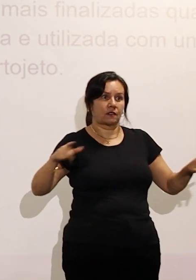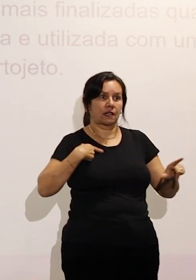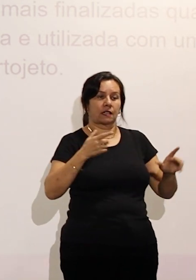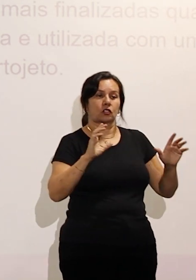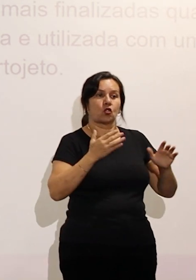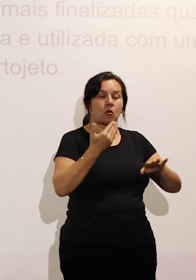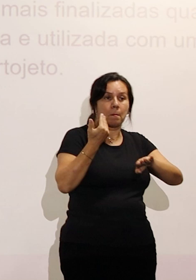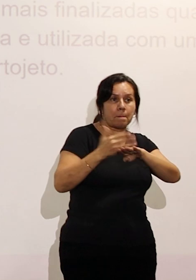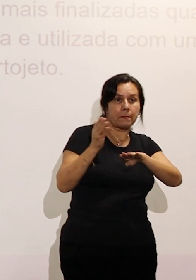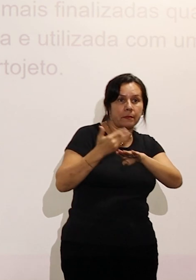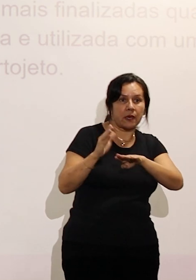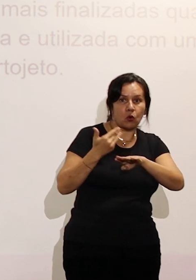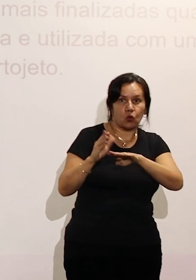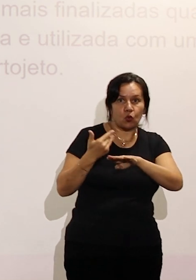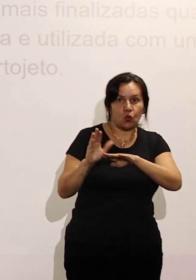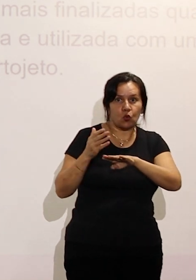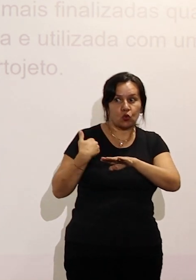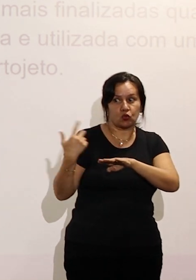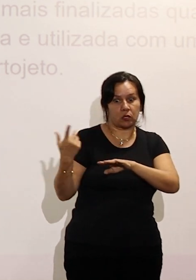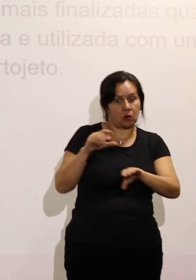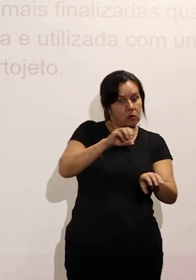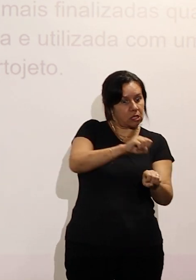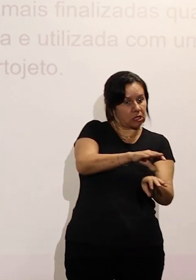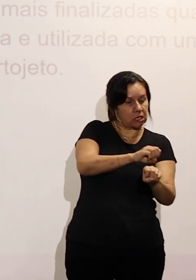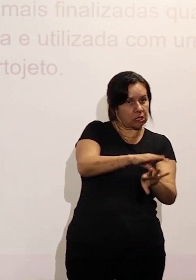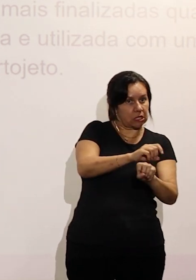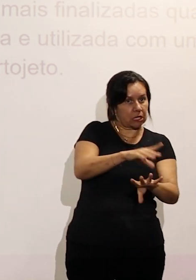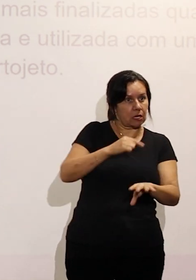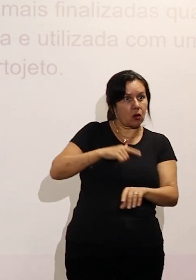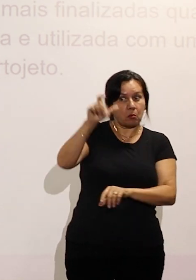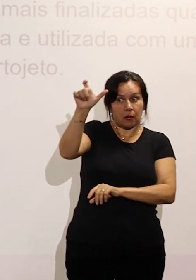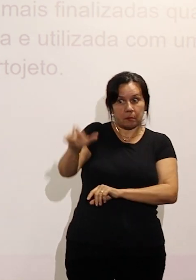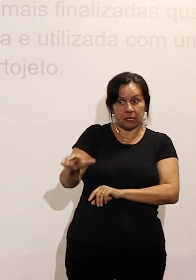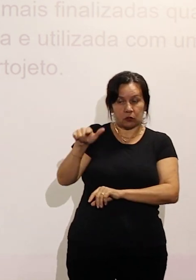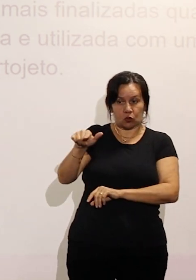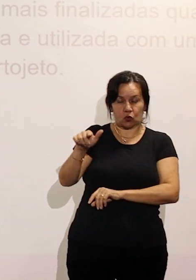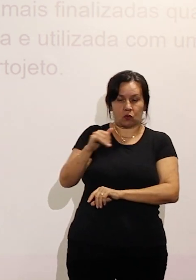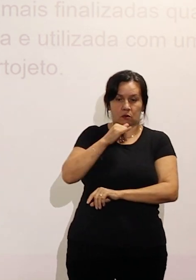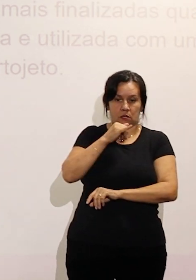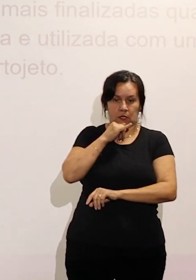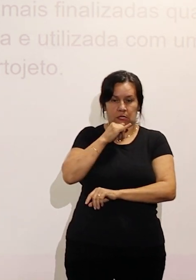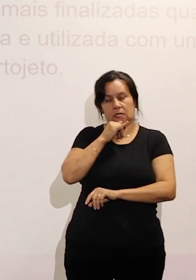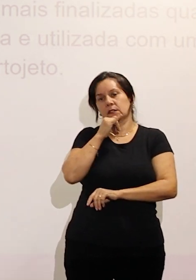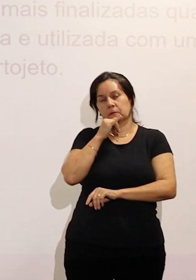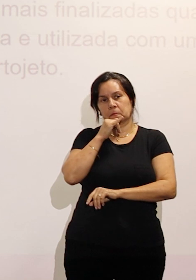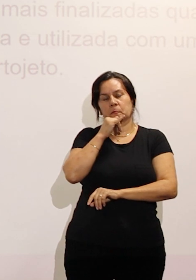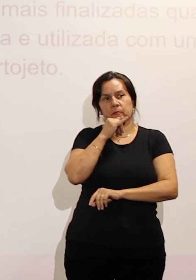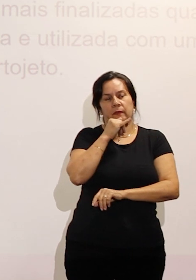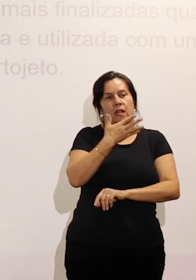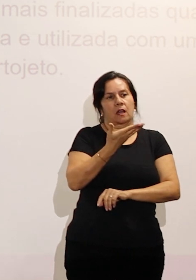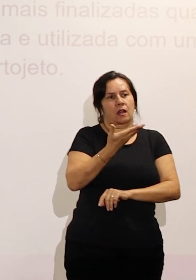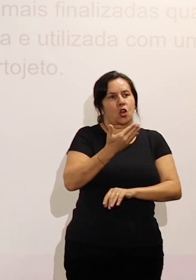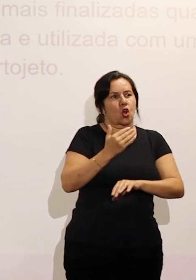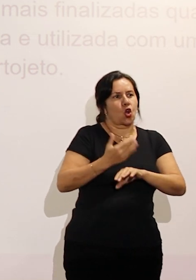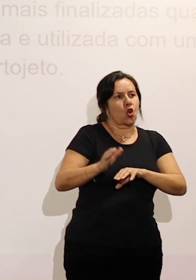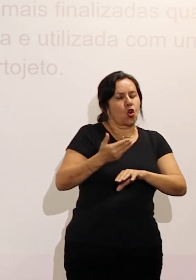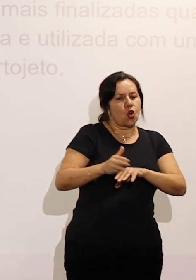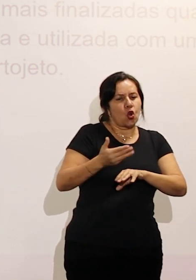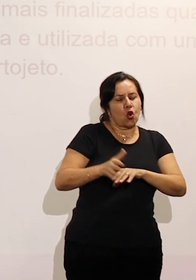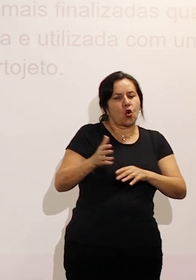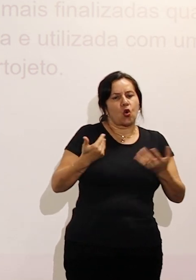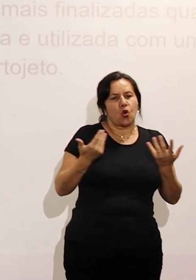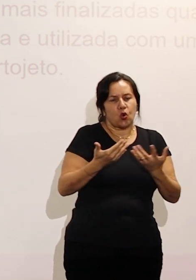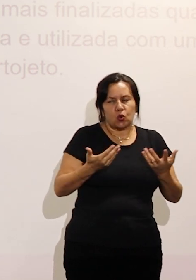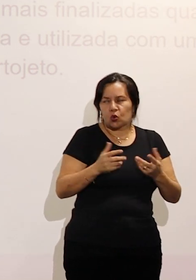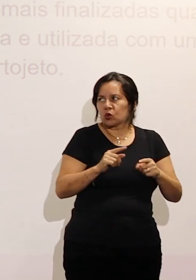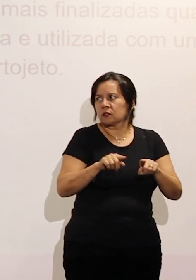fiz, né, não é um curso que eu ministrei, é um curso que eu fiz, um cara, inclusive, dava um exemplo muito legal, que é do curso, eu não posso colocar na minha